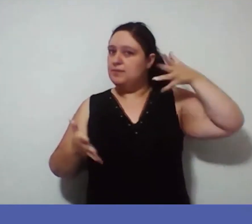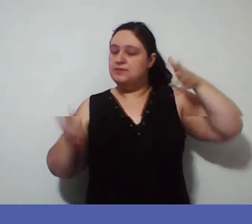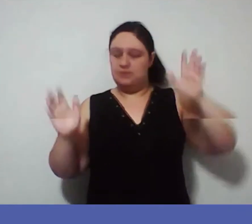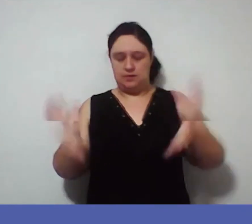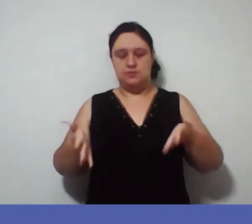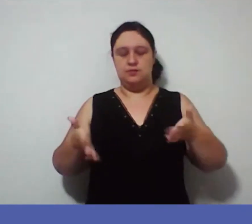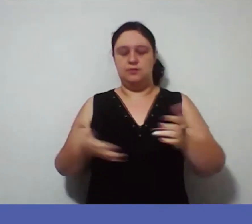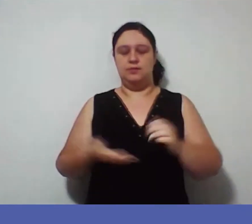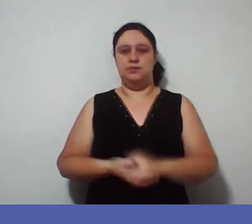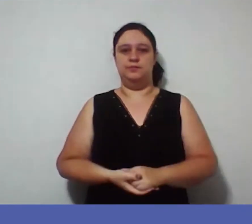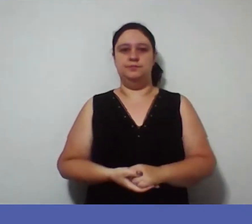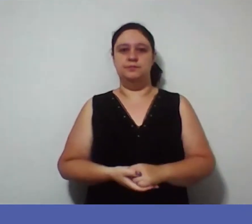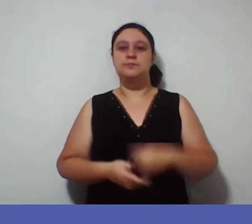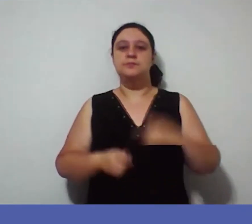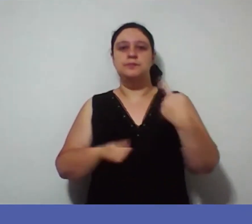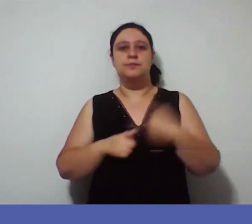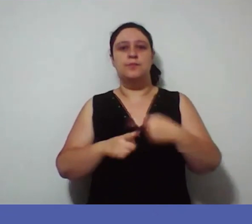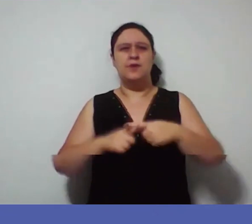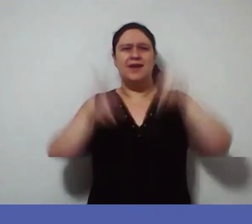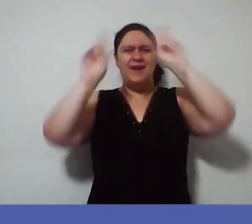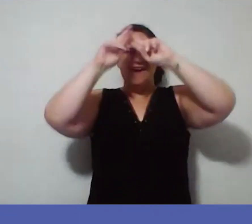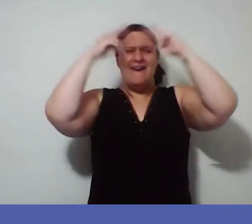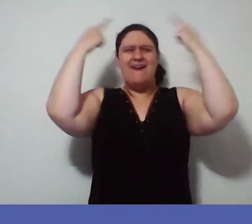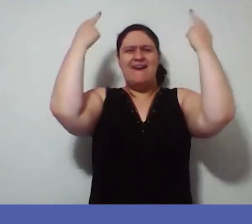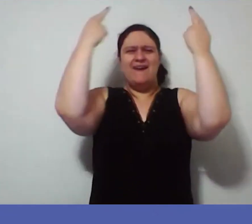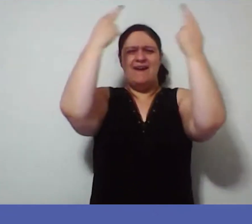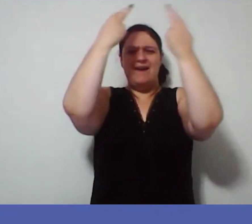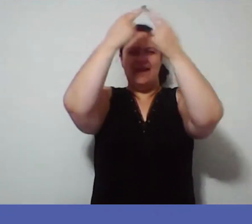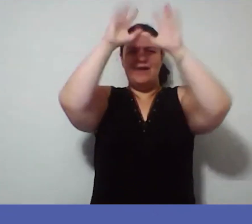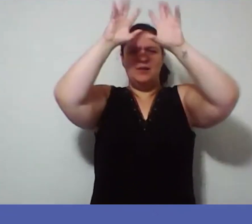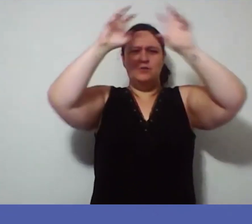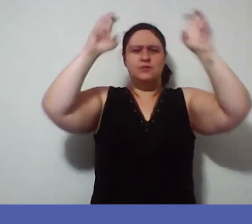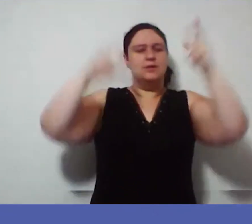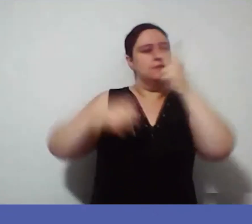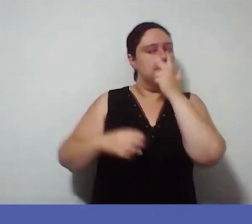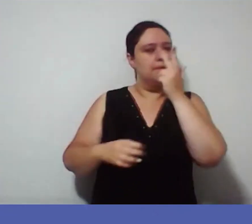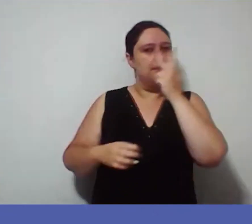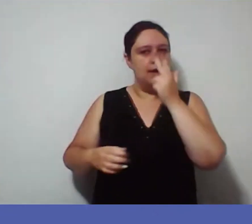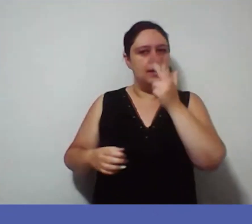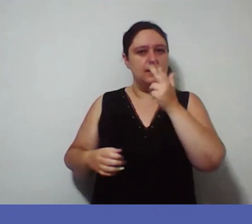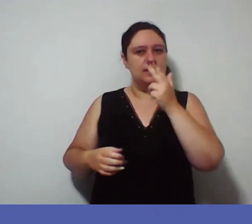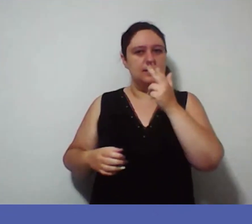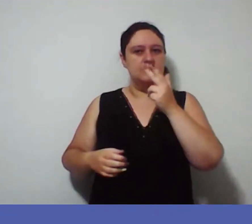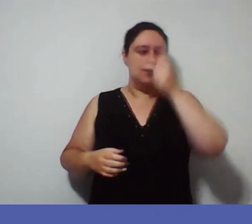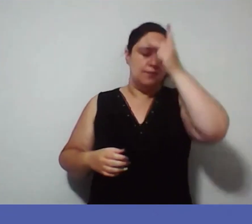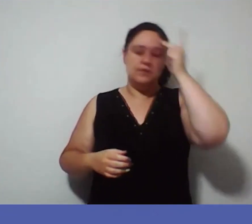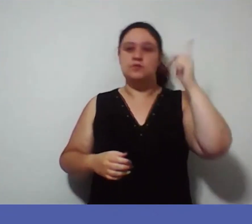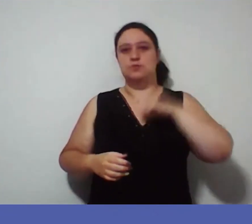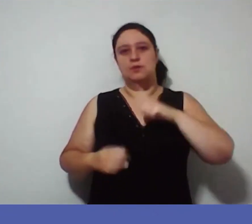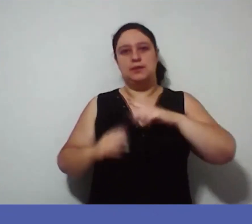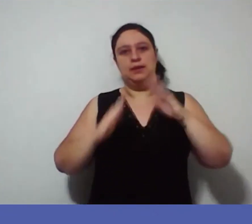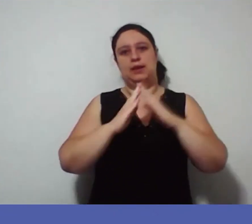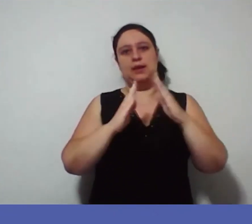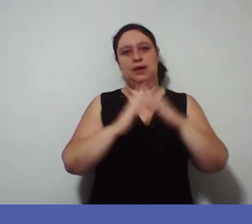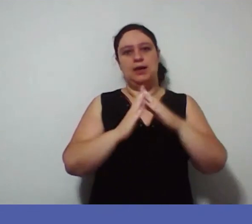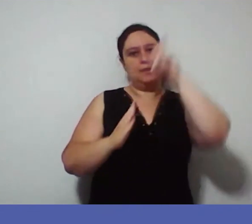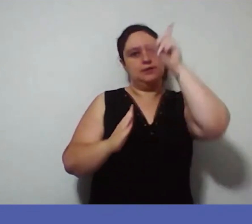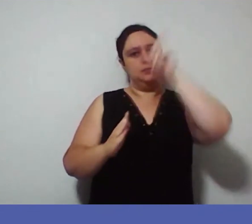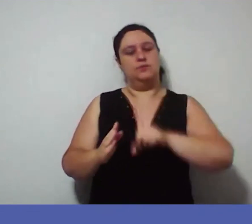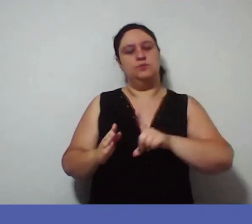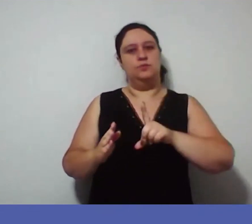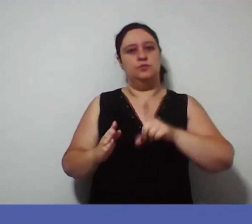Porque o reino dos céus é semelhante a um dono de casa que saiu de madrugada para